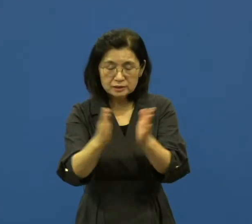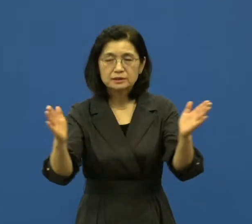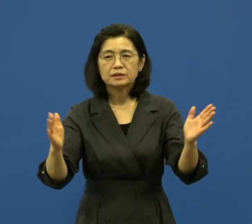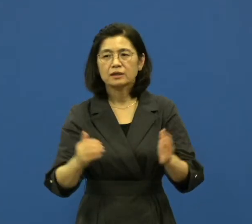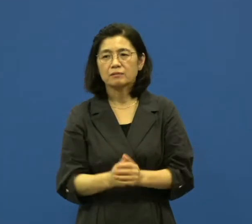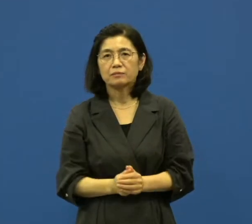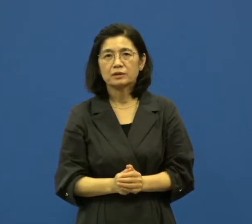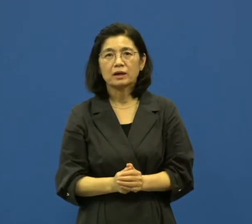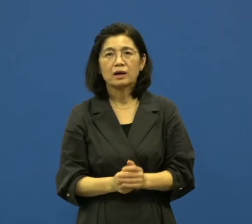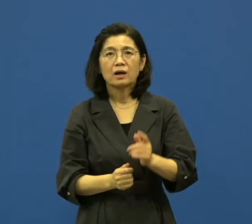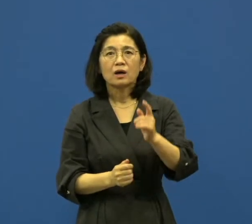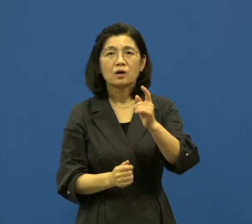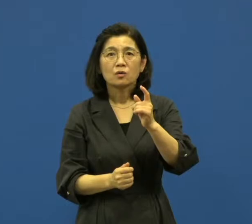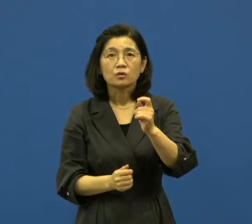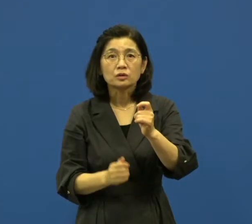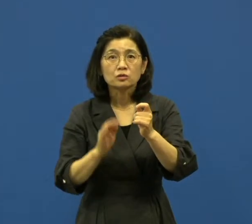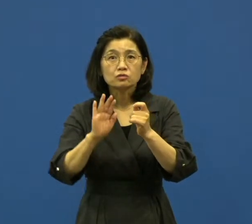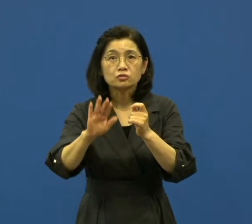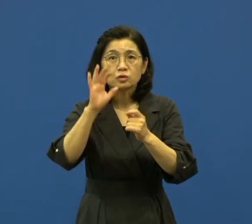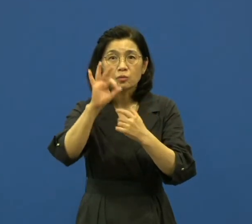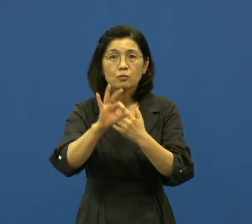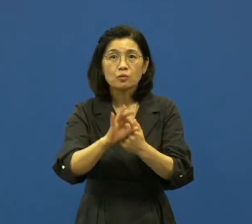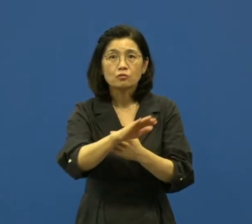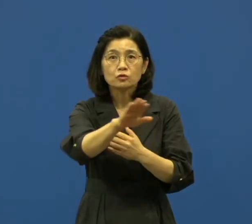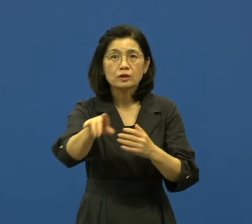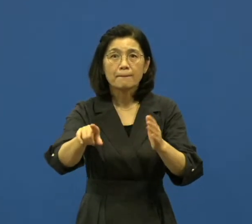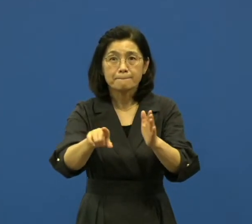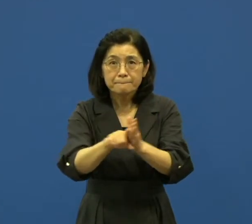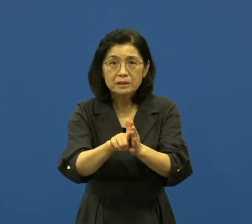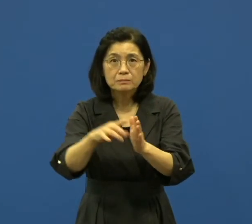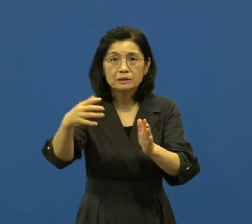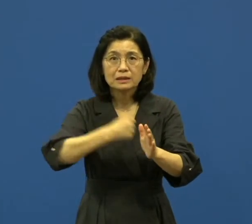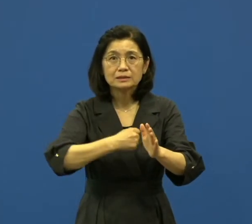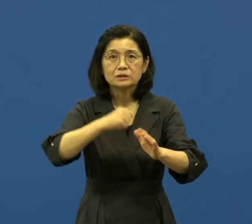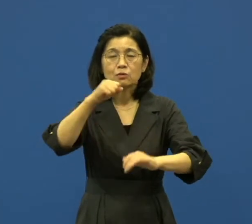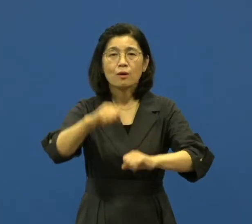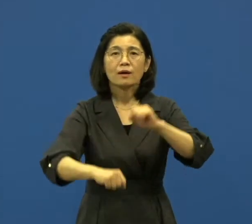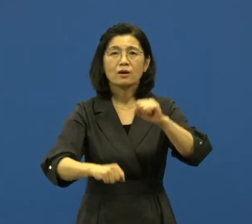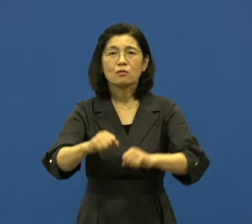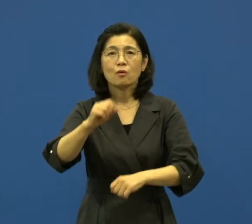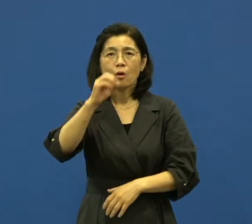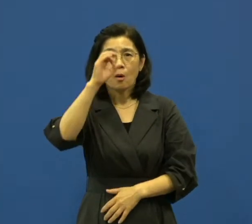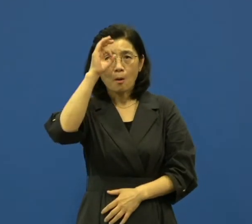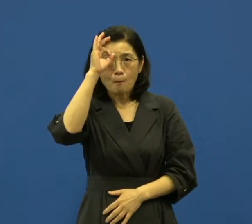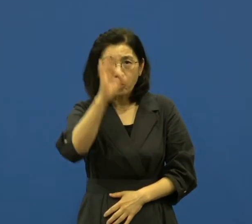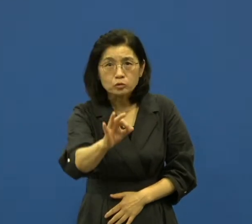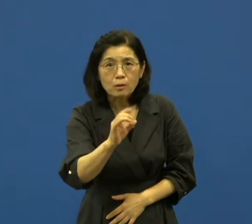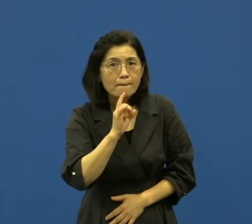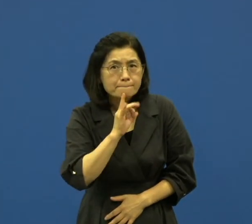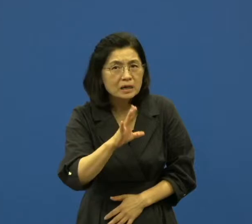고린도후서 5장 7절을 보십시오. 이는 우리가 믿음으로 행하고 보는 것으로 행하지 아니하노라.